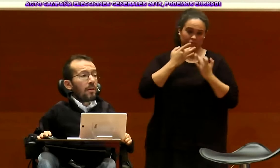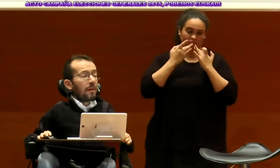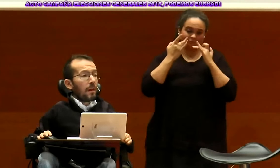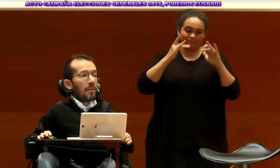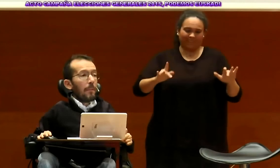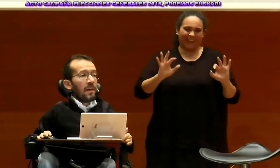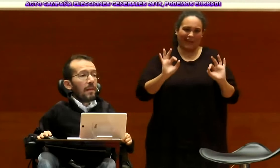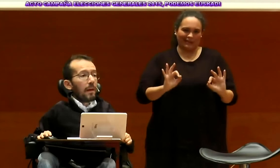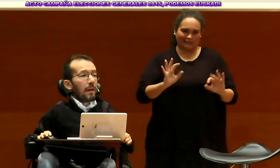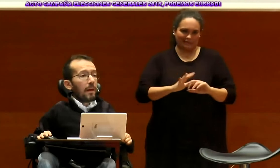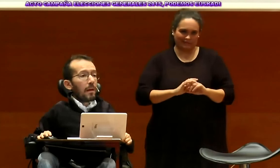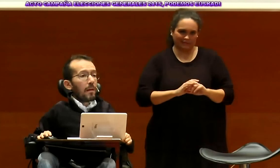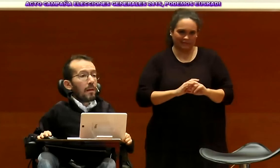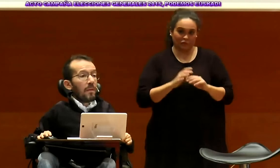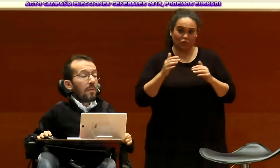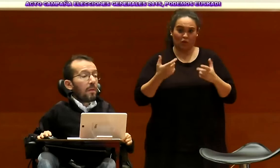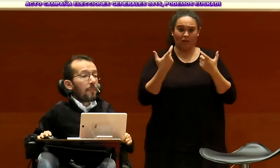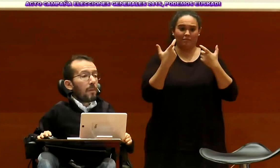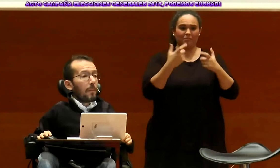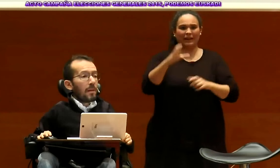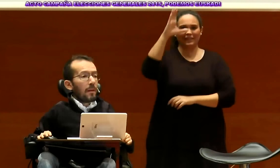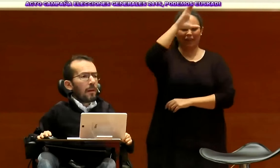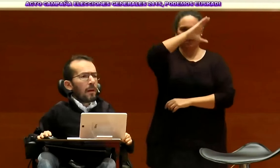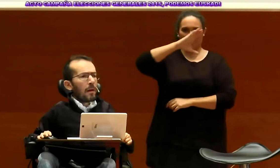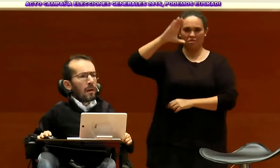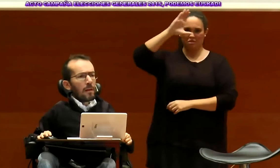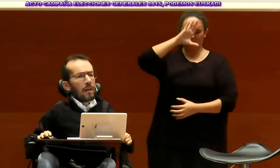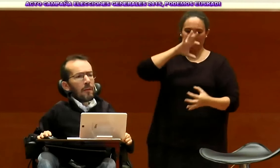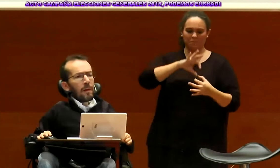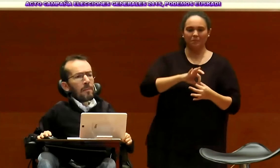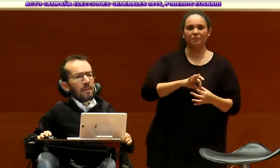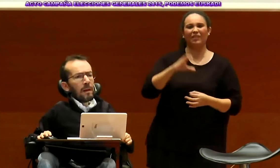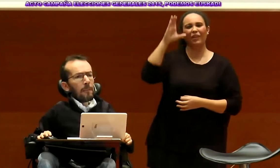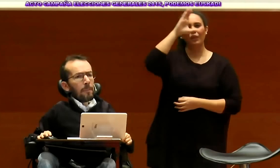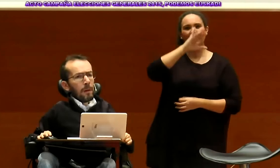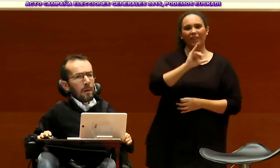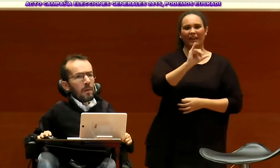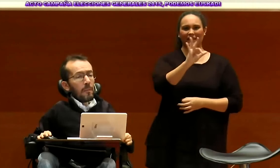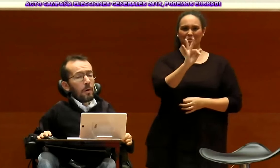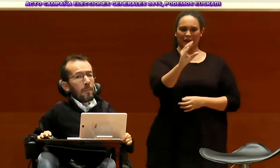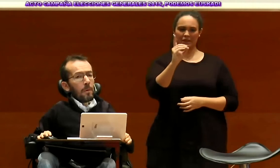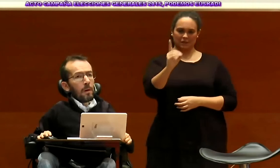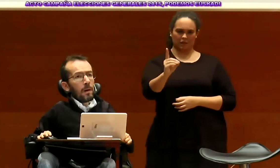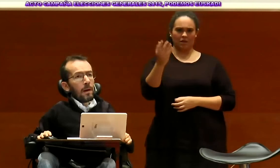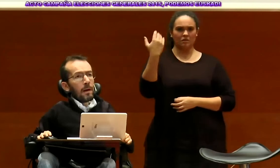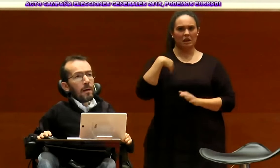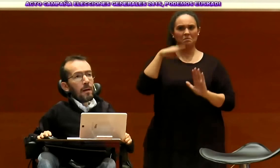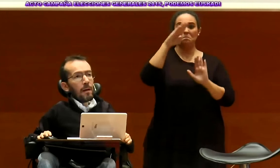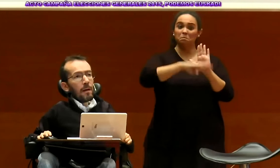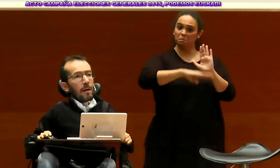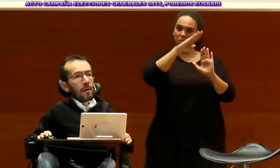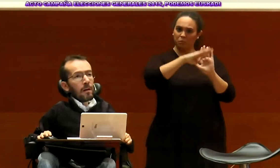lo es la parte de ciencia, la parte de I más D. Llevamos en el programa